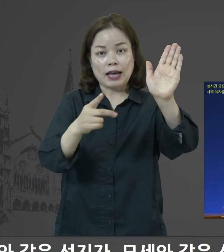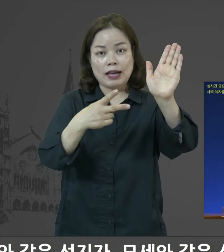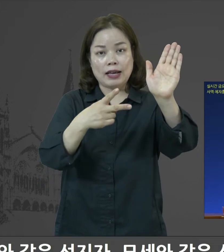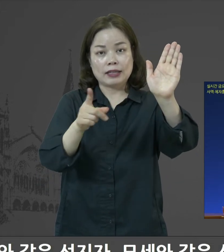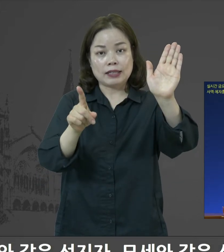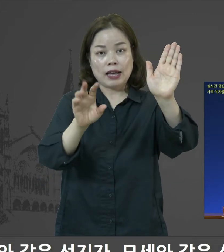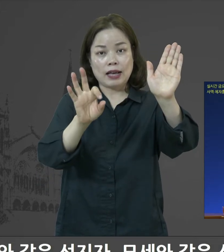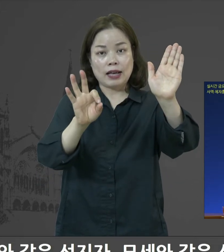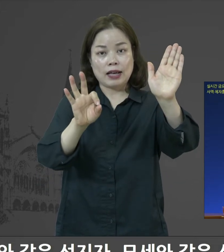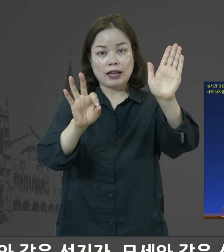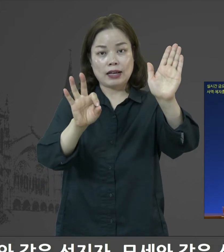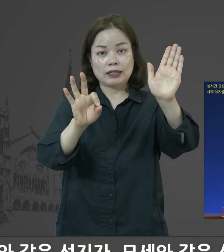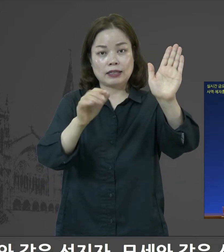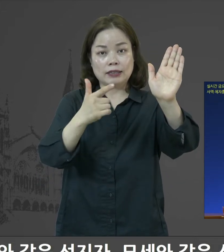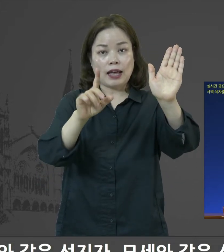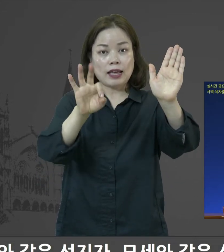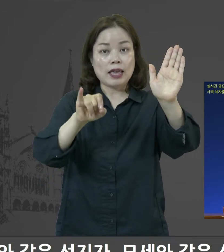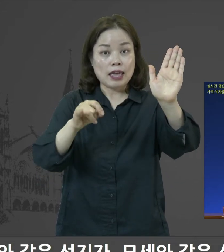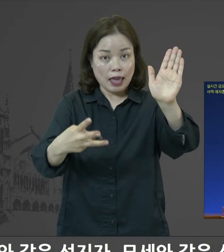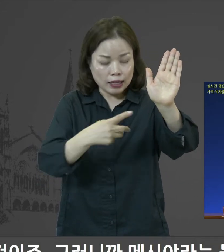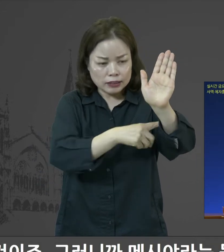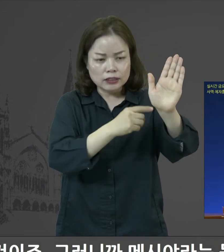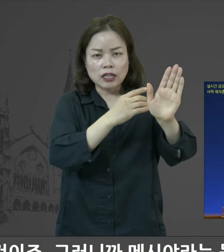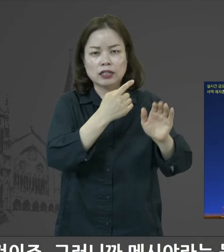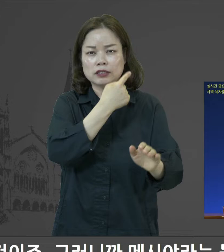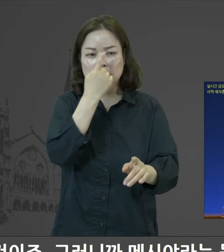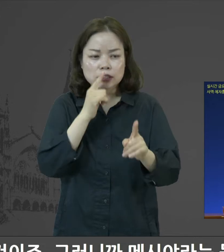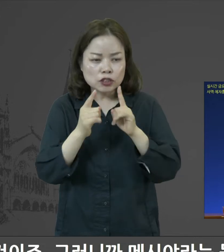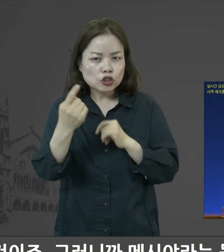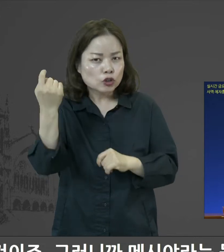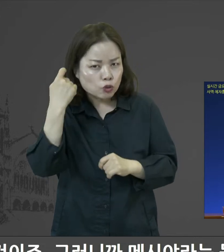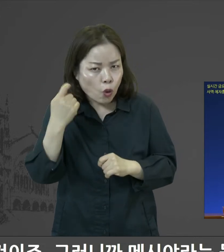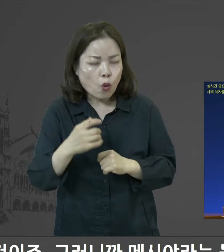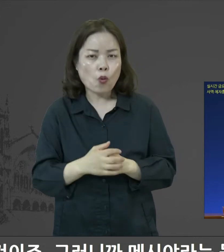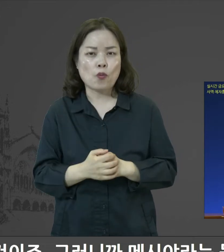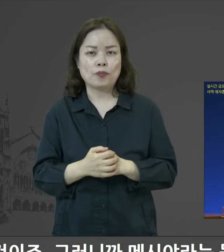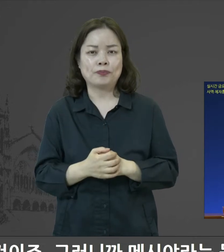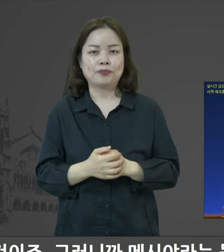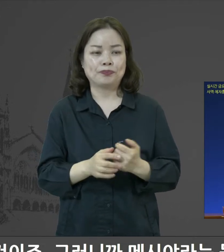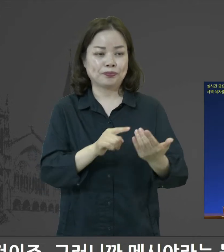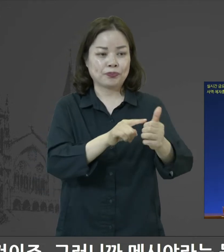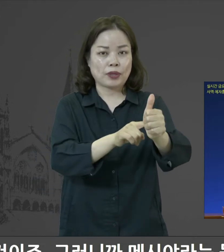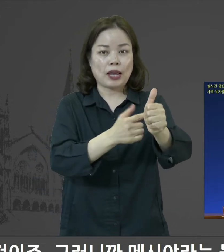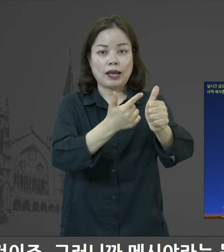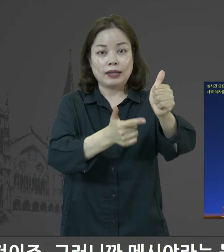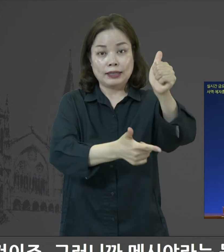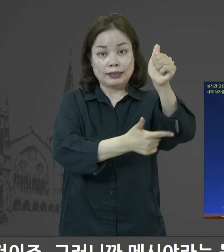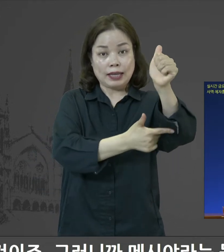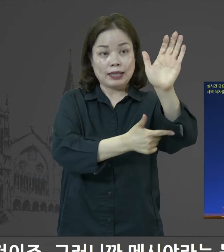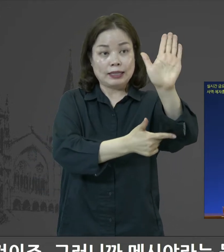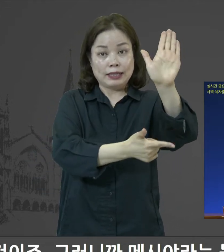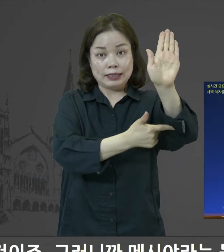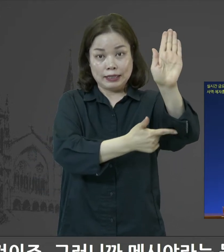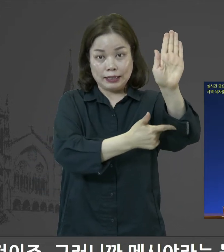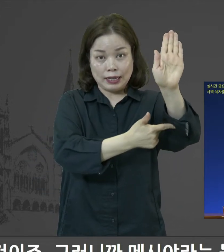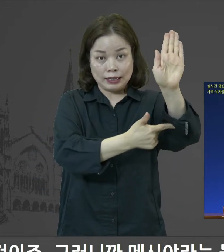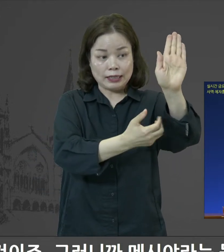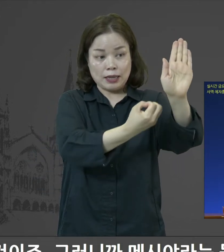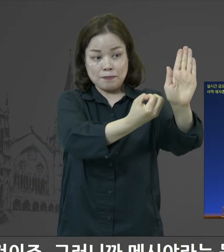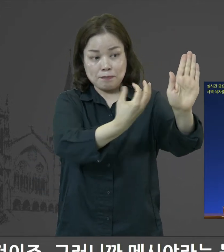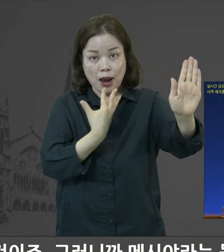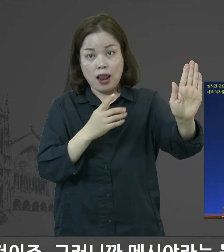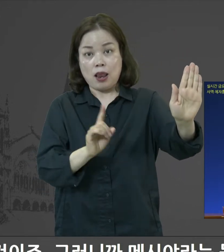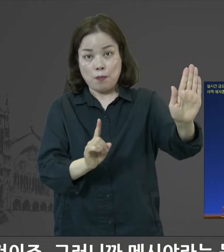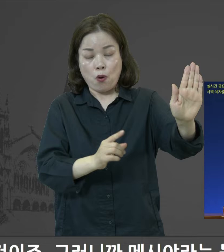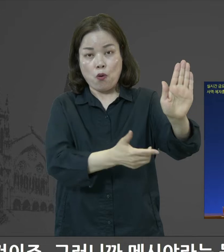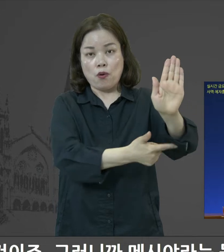말씀을 듣고 빌립의 증언을 받고 이제 46절 나다나엘이 어떻게 반응하는지를 한번 같이 살펴보겠습니다.